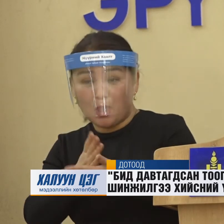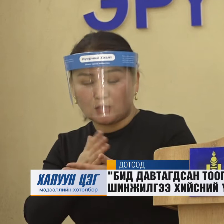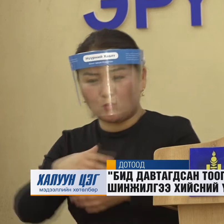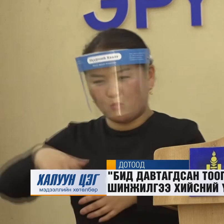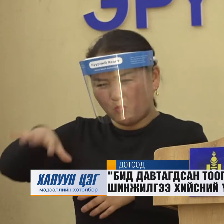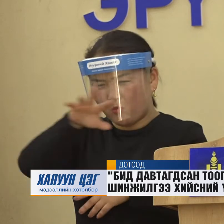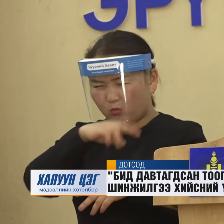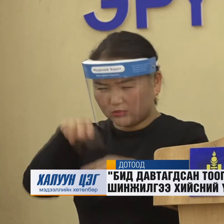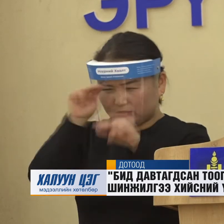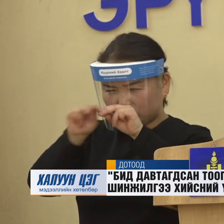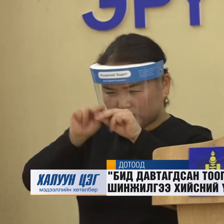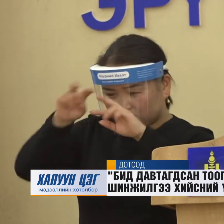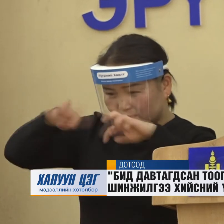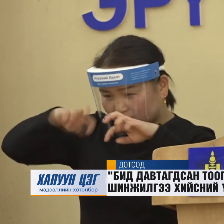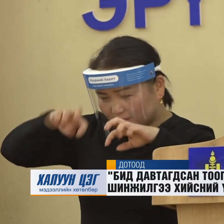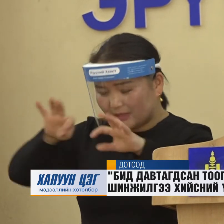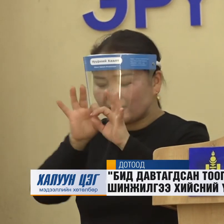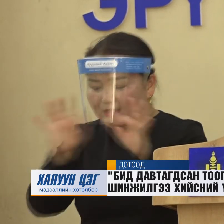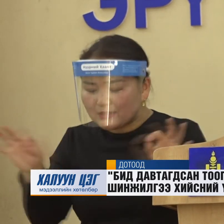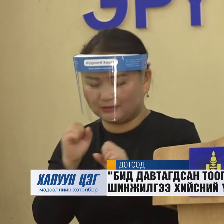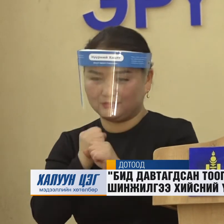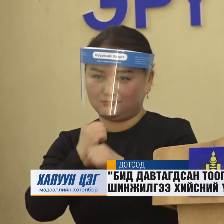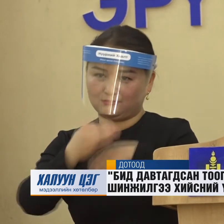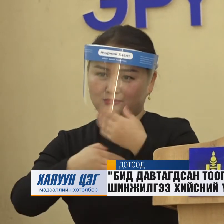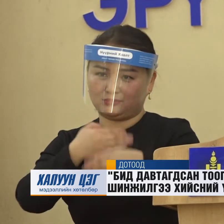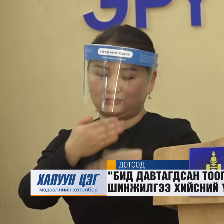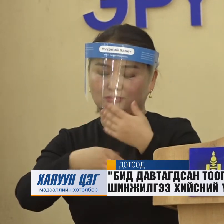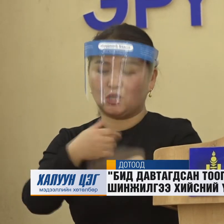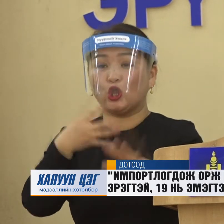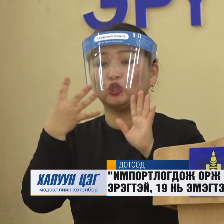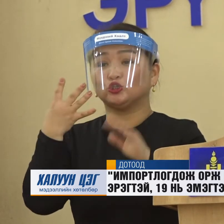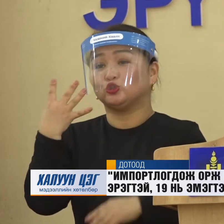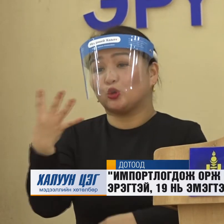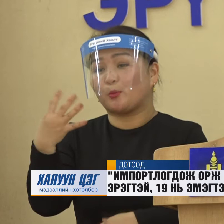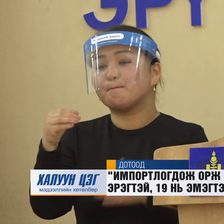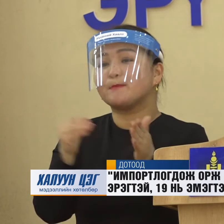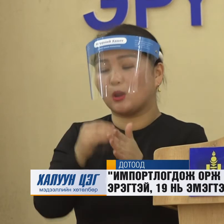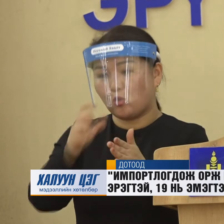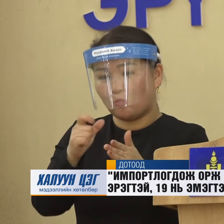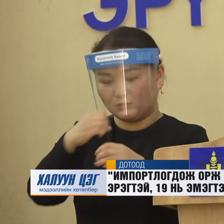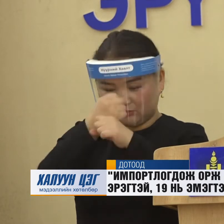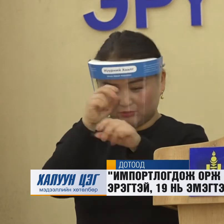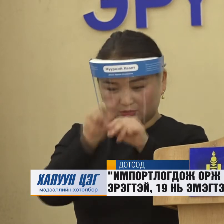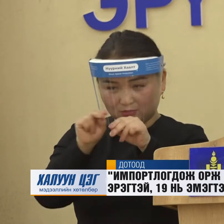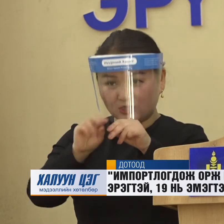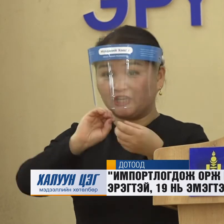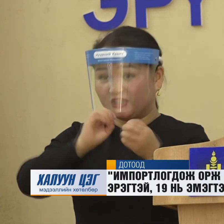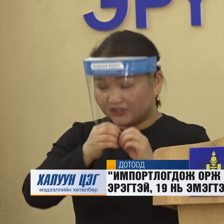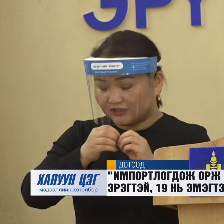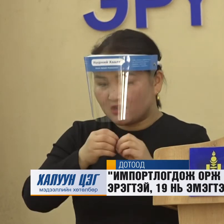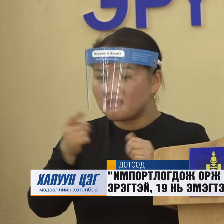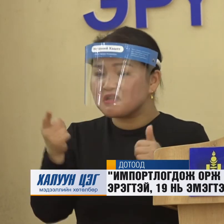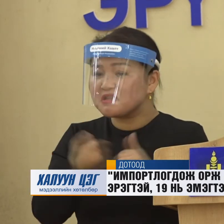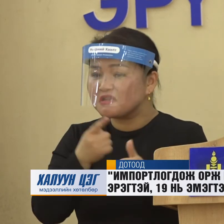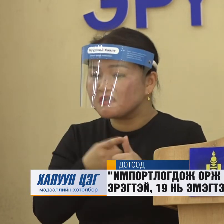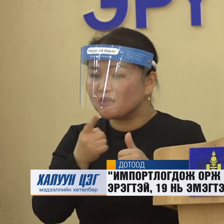бол маш нарийн ажилбараар хийдэг. За тэгээд 4000 орчим хүнийг бид нар одоо лабораторийн шинжилгээ хийх, хинийн одоо